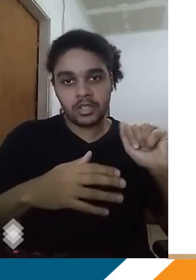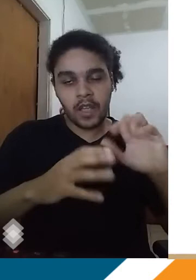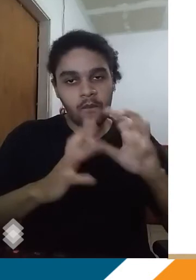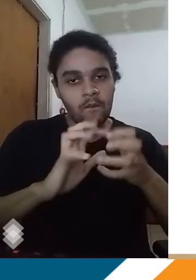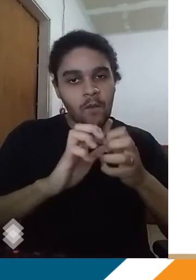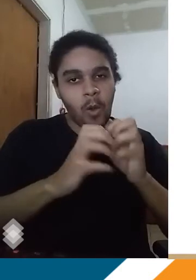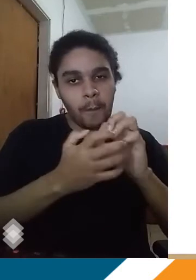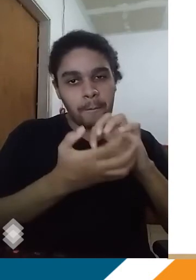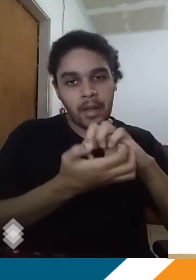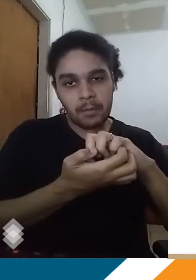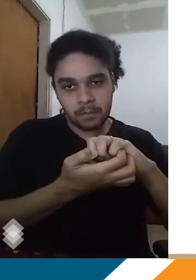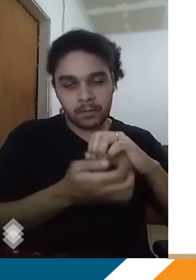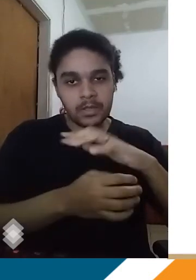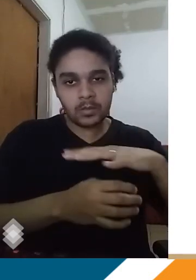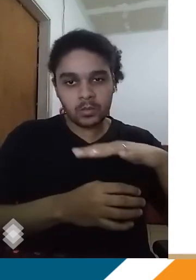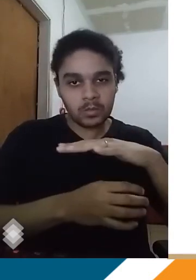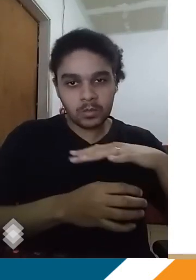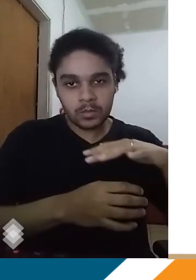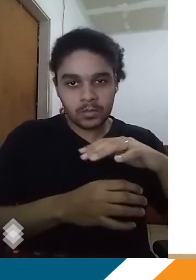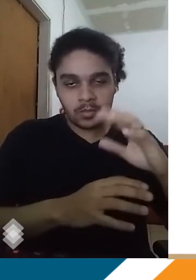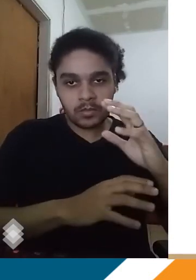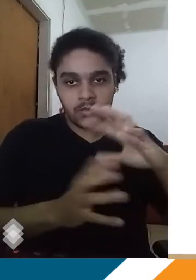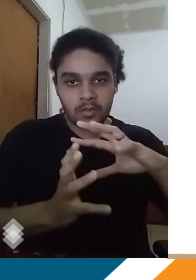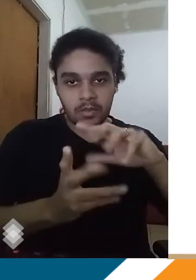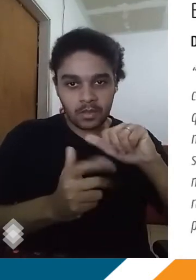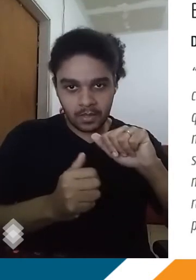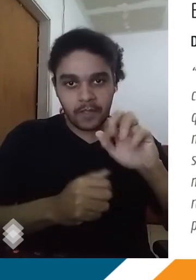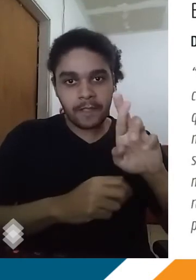da superfície da Terra, portanto, do relevo.